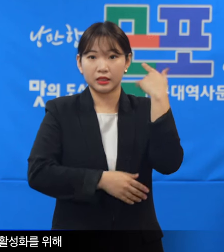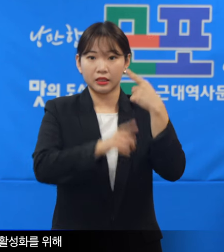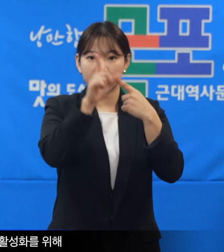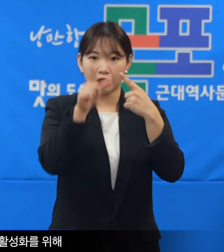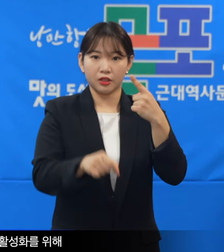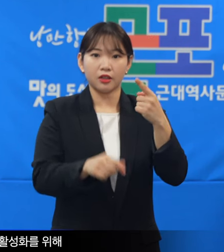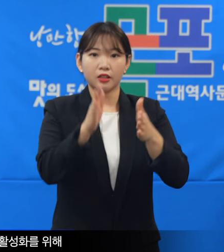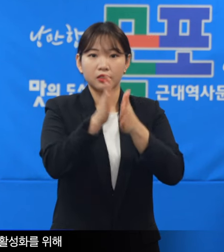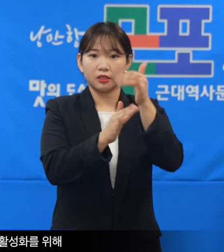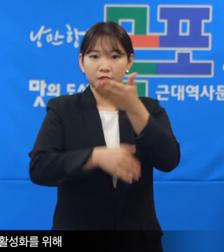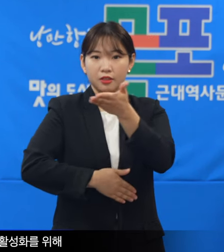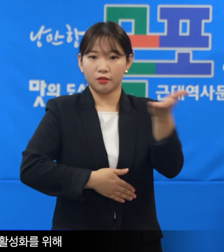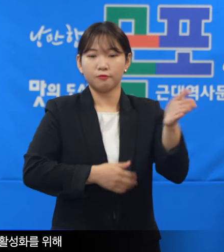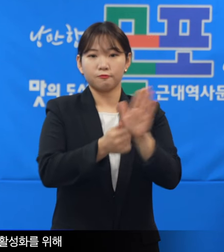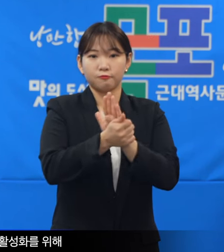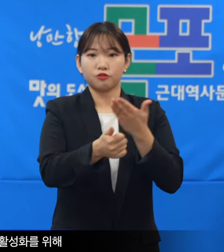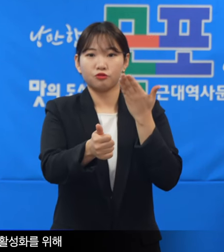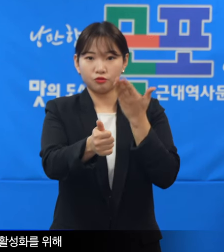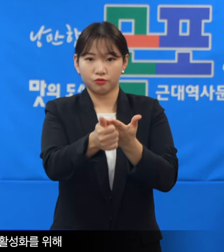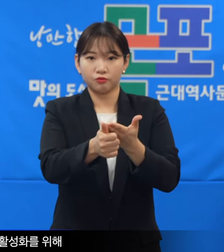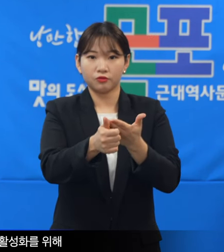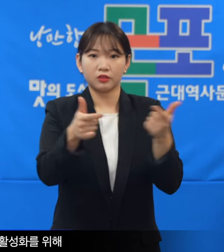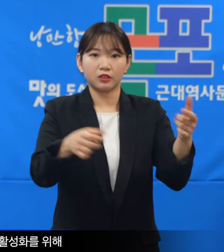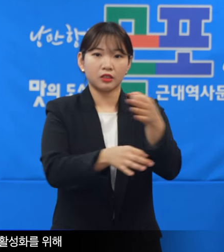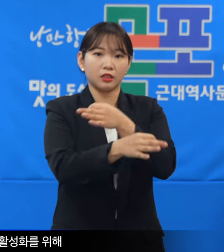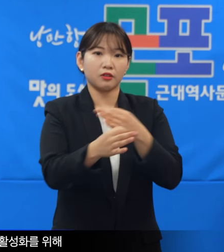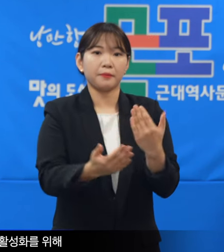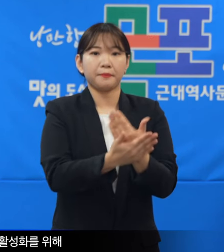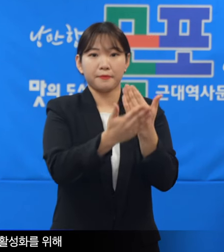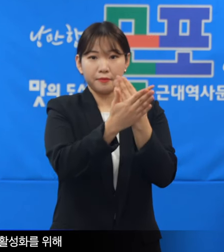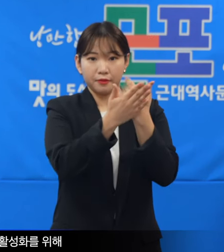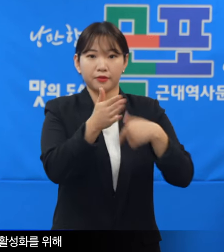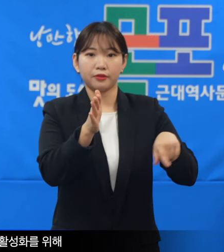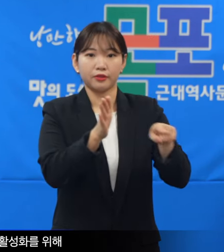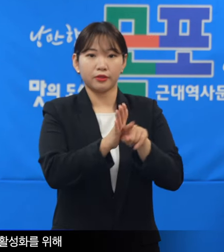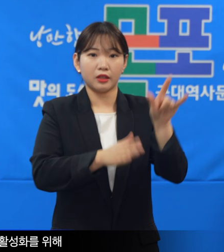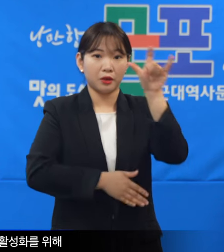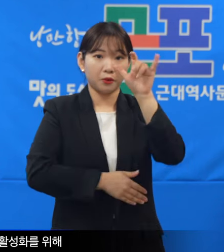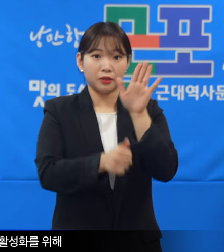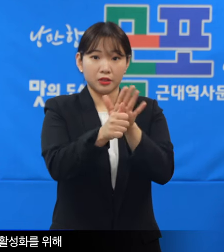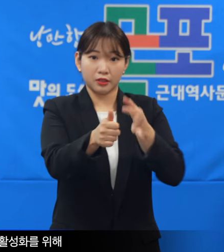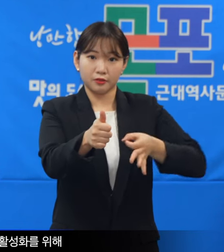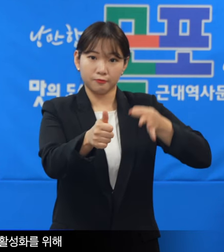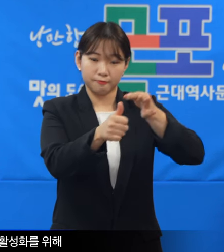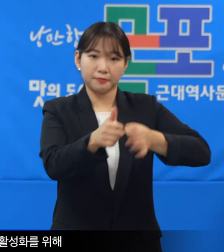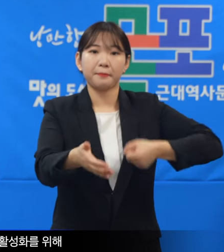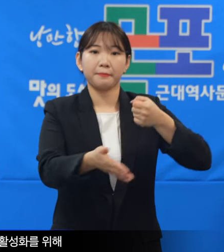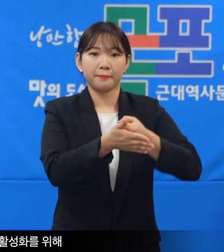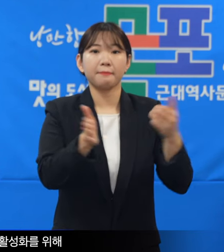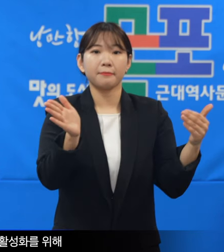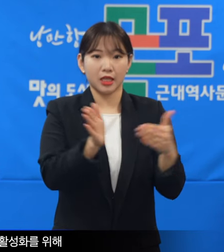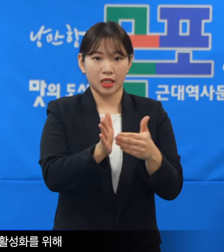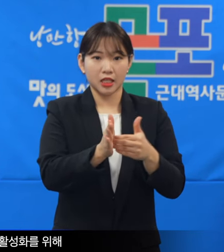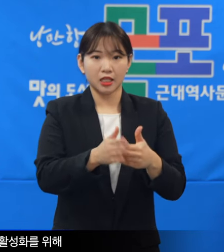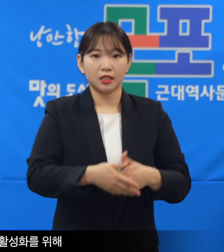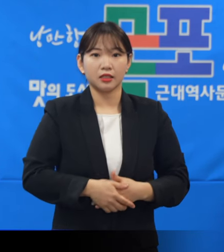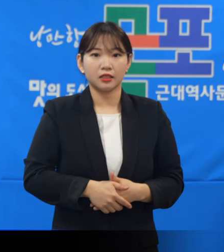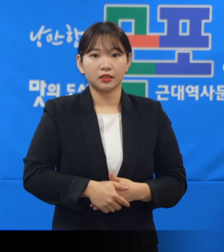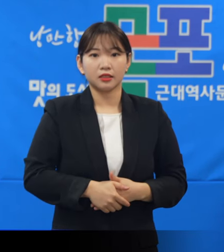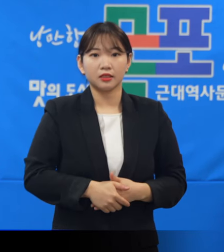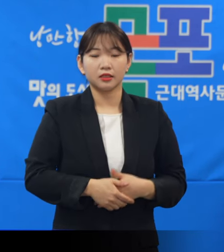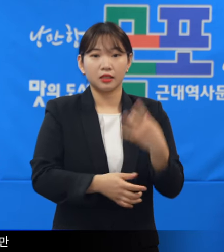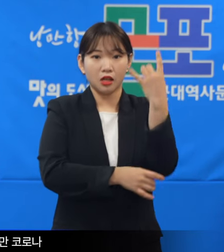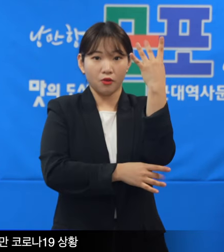1월 시민 여러분들을 위로하고 지역경제 활성화를 위해 재난 지원금 지급을 결정 했었습니다